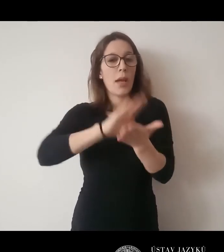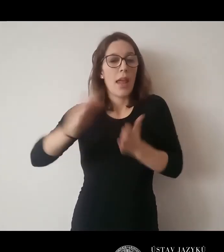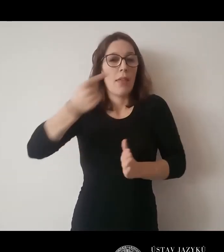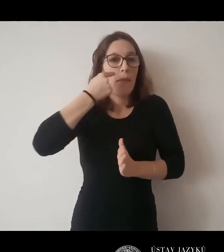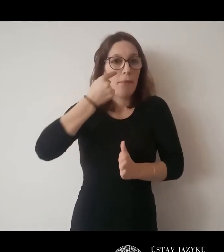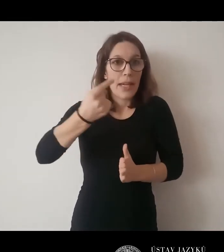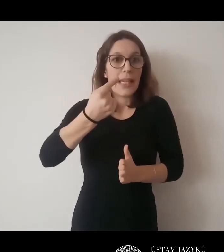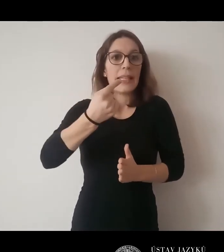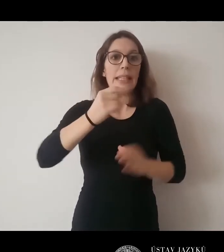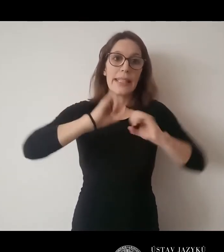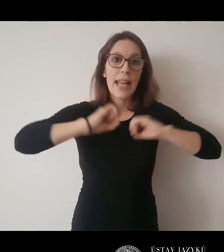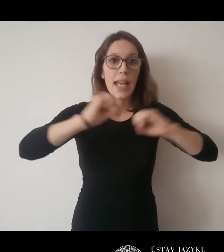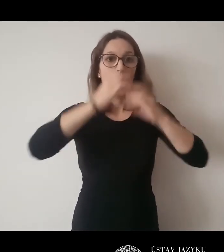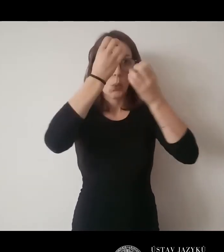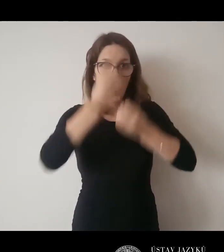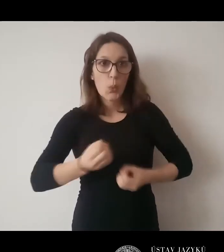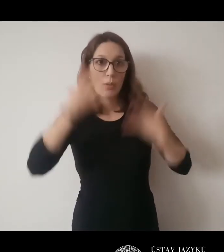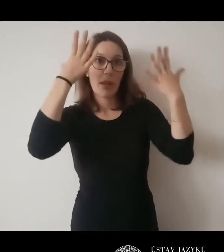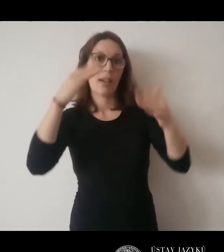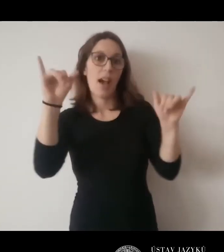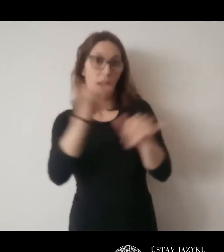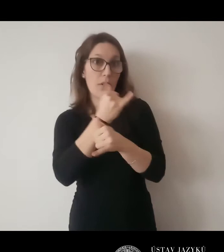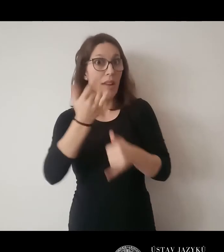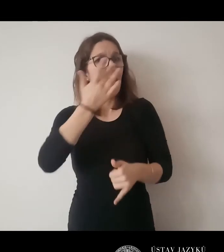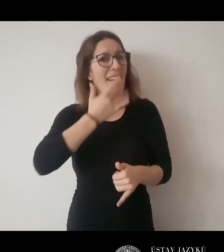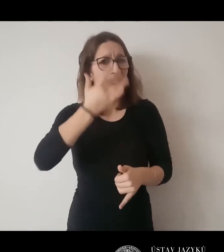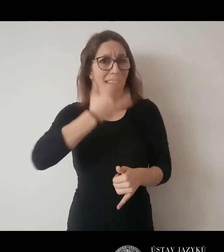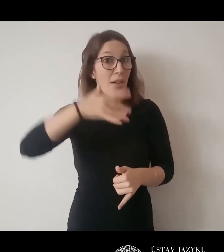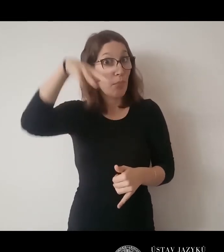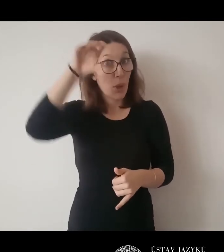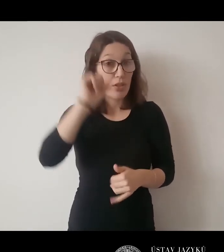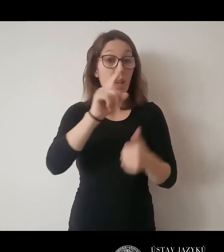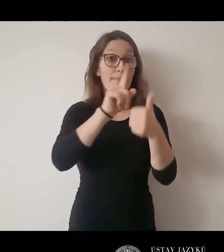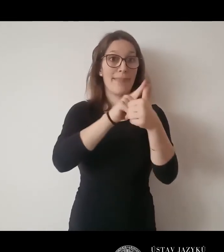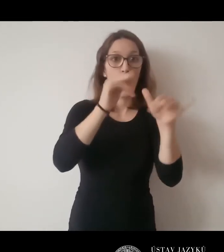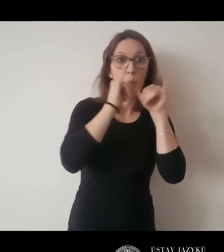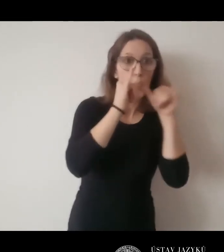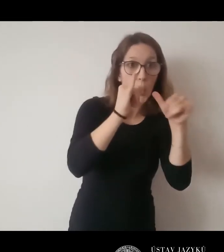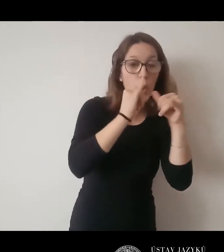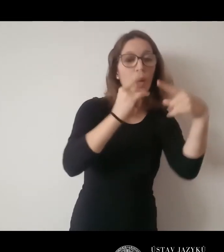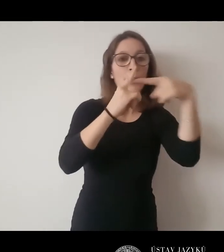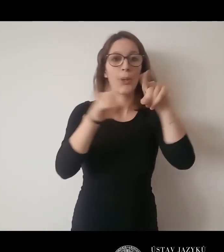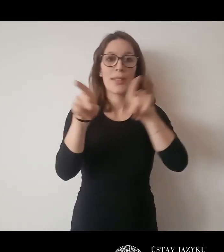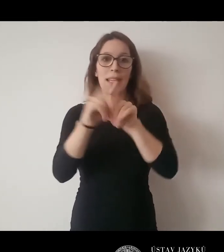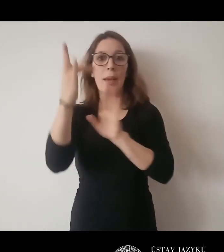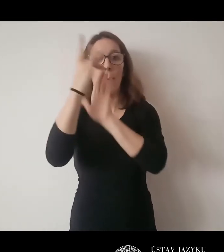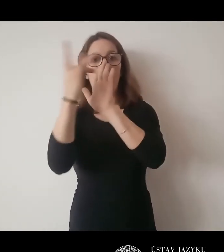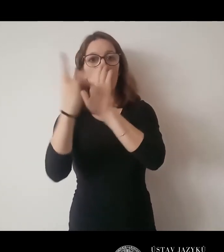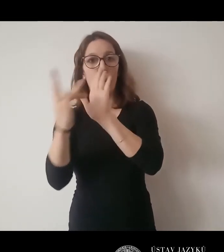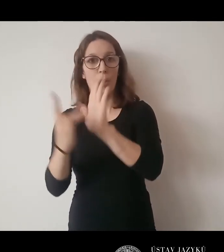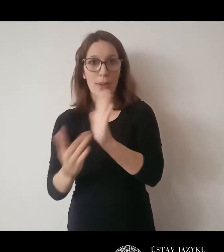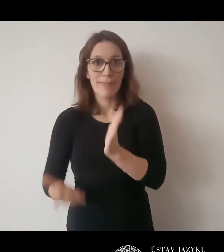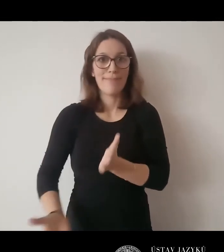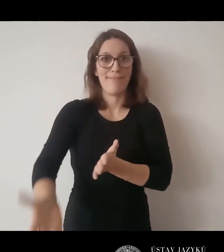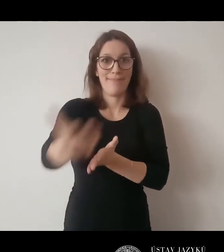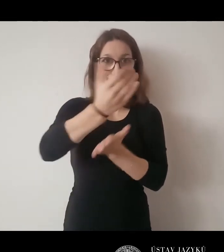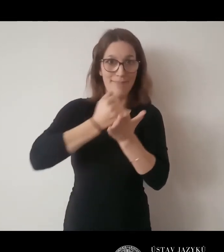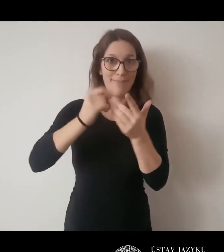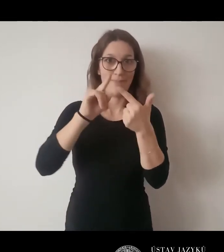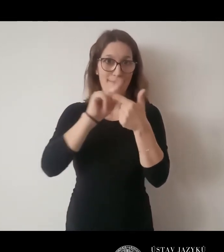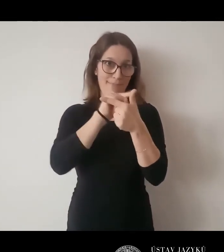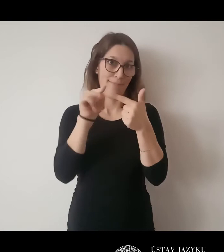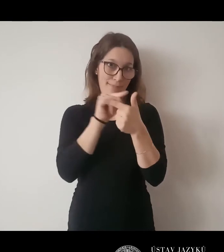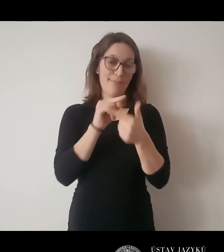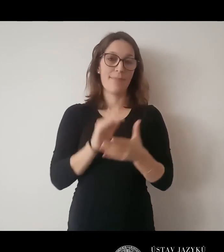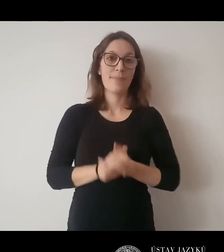vede. Například využíváním zvukové zpětné vazby a získávání bodů v jednotlivých hrách. Tady